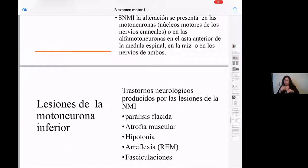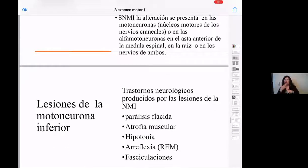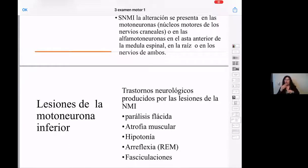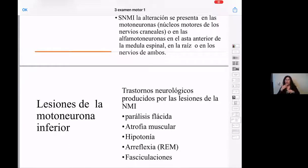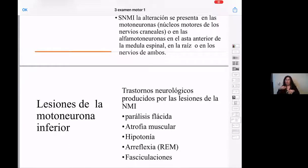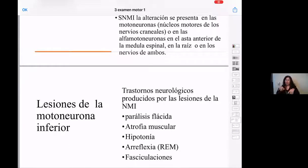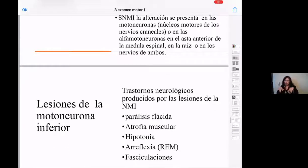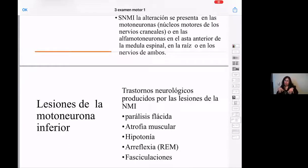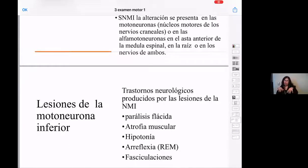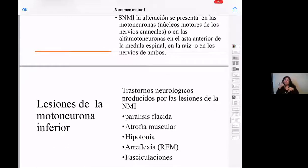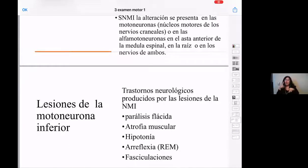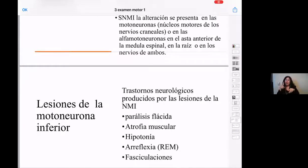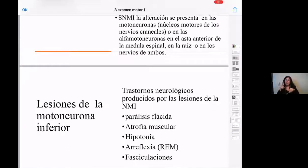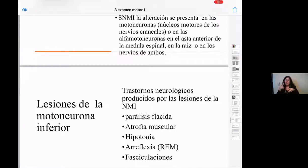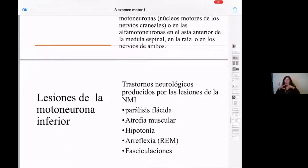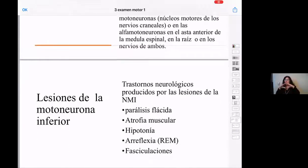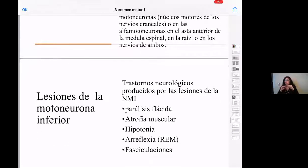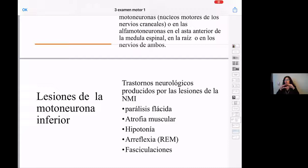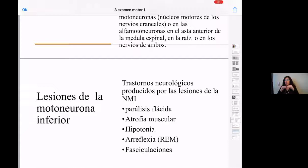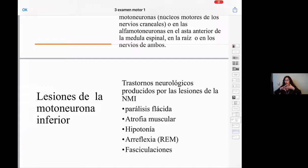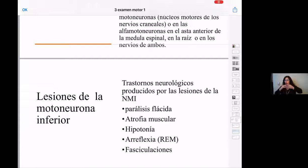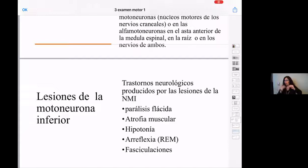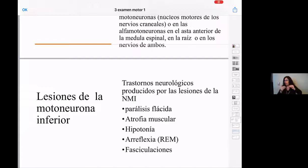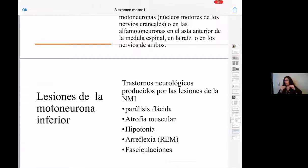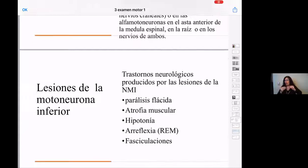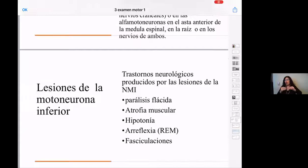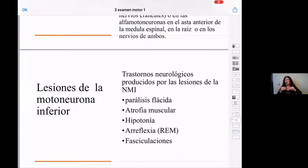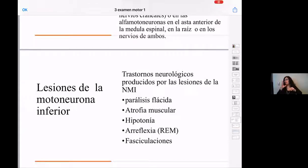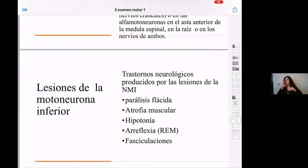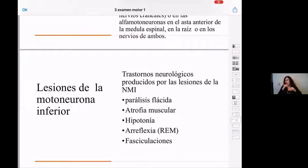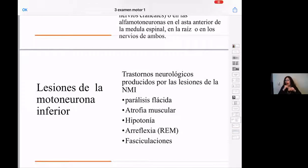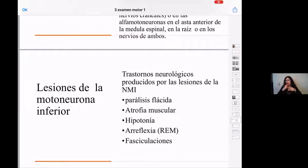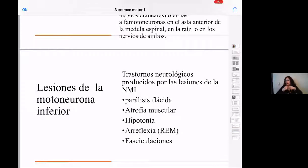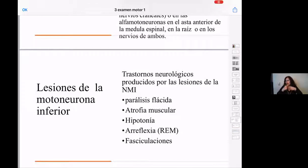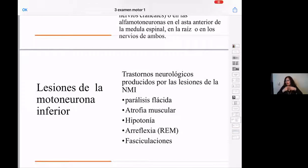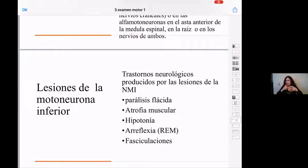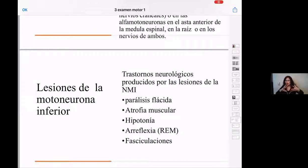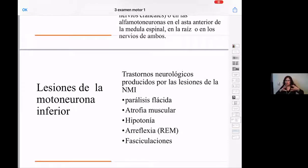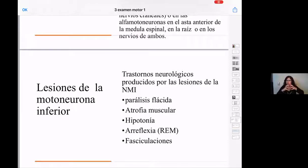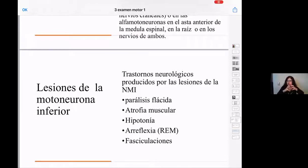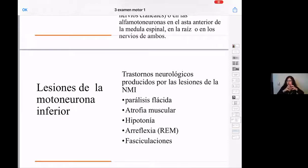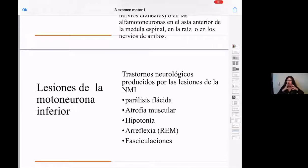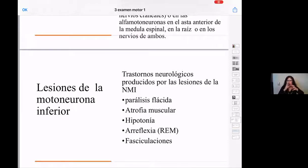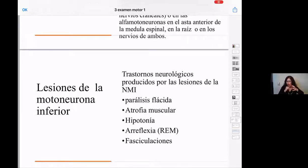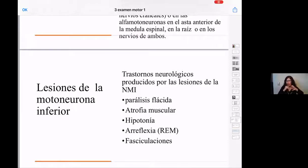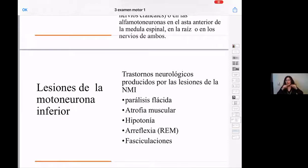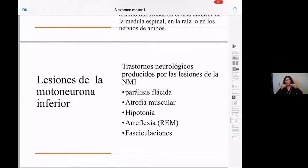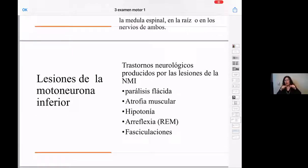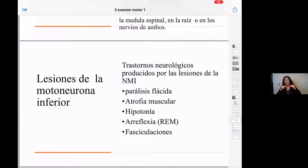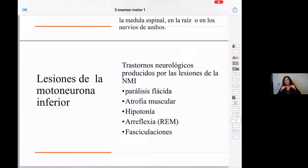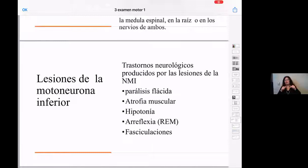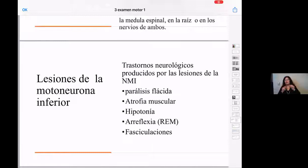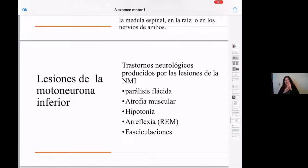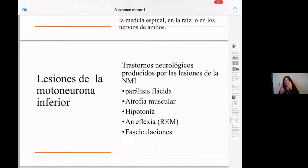es decir, el músculo comienza a quedar un poco más blando, con hipotonía, con arreflexia, ¿cierto? ¿Ya? Y